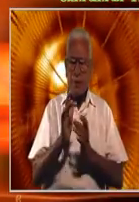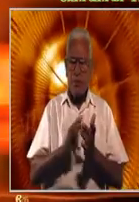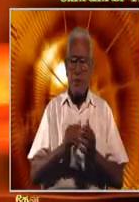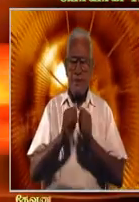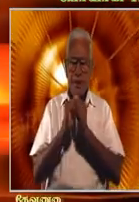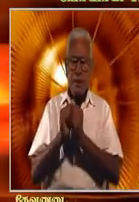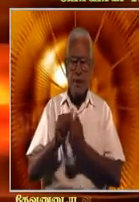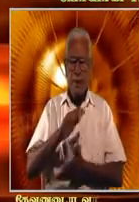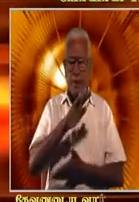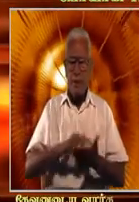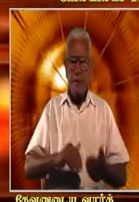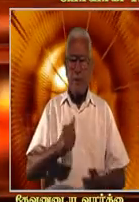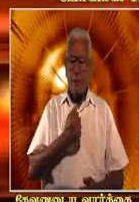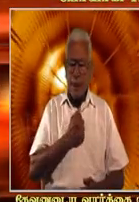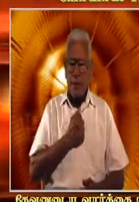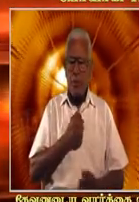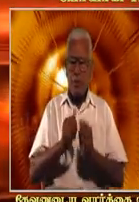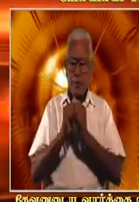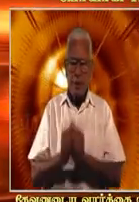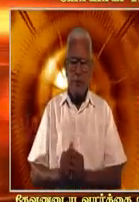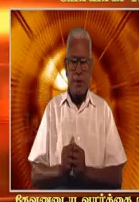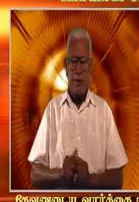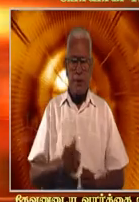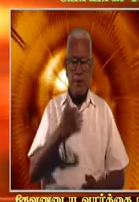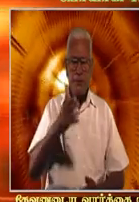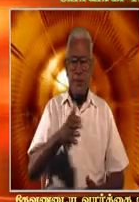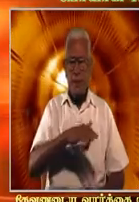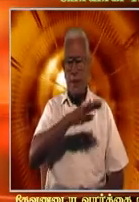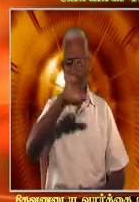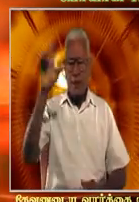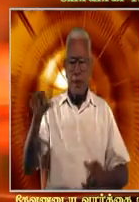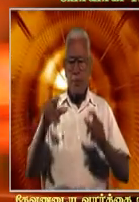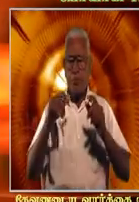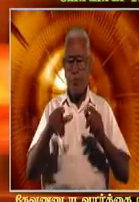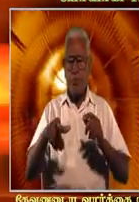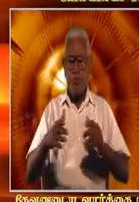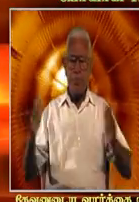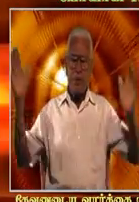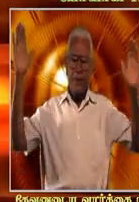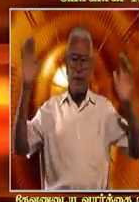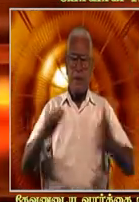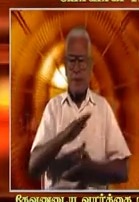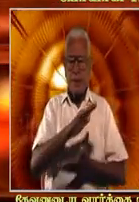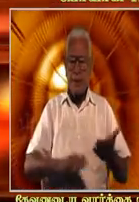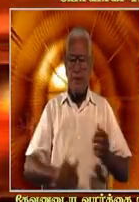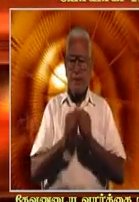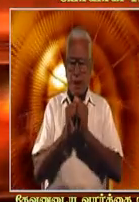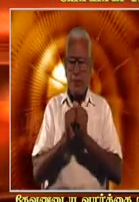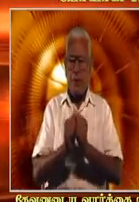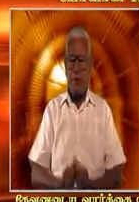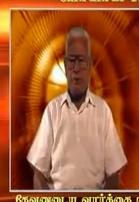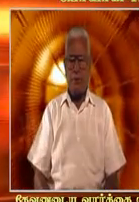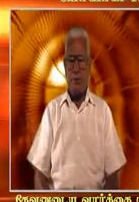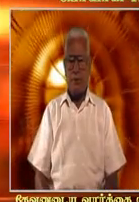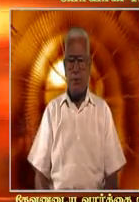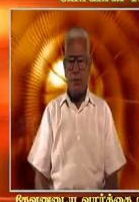கிரியைகளை தானும் செயிவான் இவைகளை பார்க்கிலும் பிர்யகிறியைகளையும்